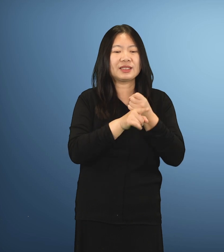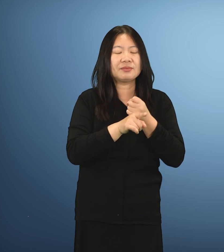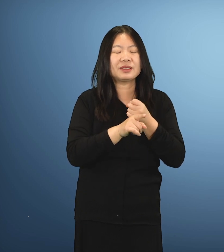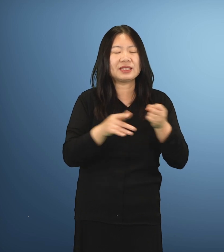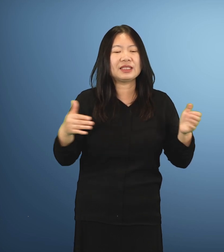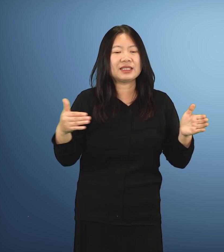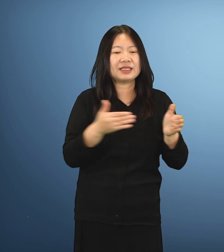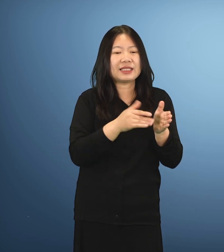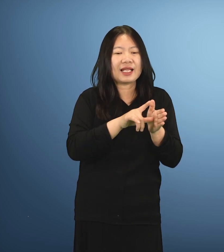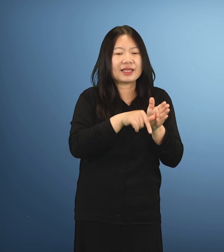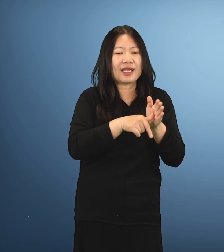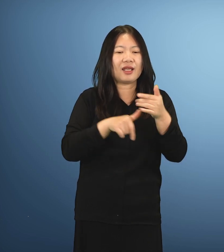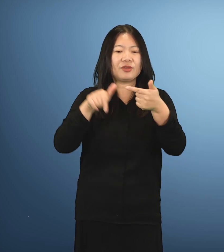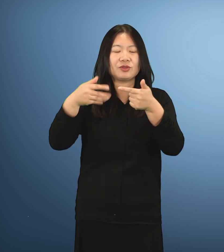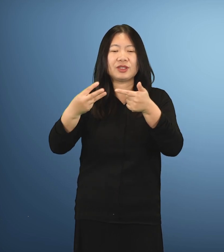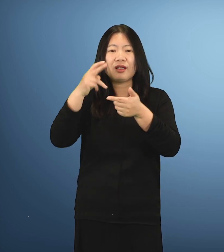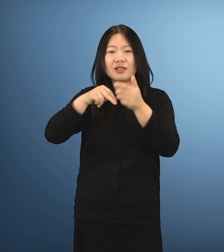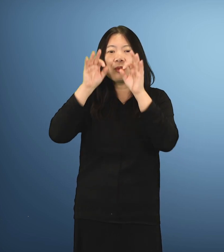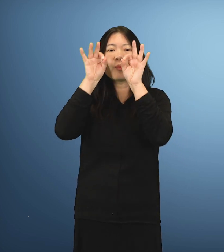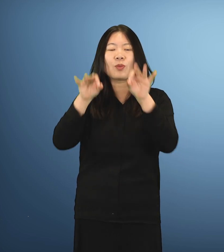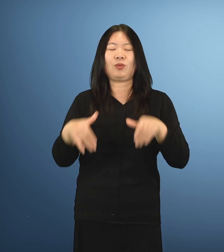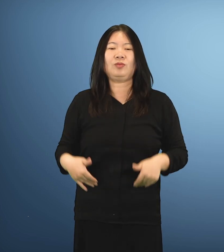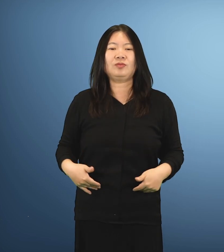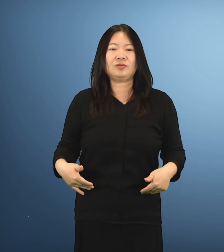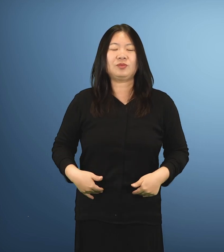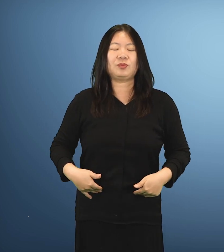마치면서 6절을 보십시다. 6절.